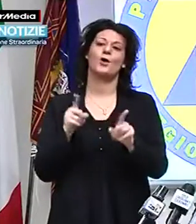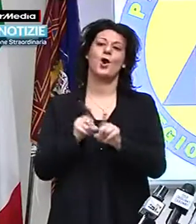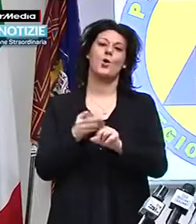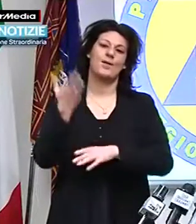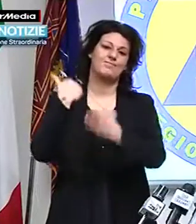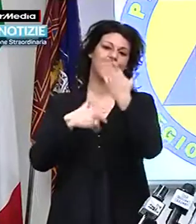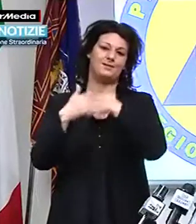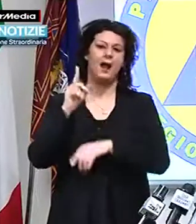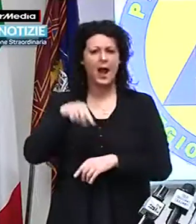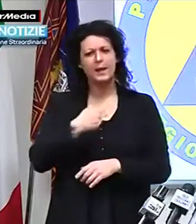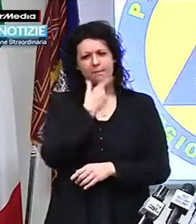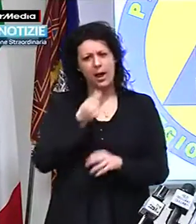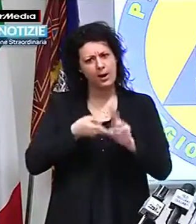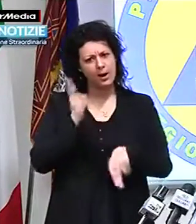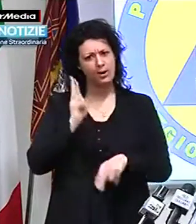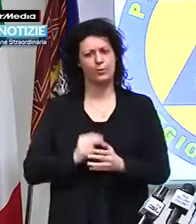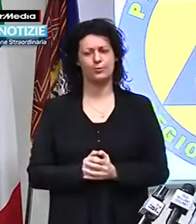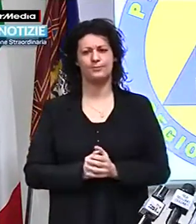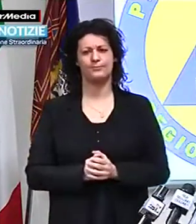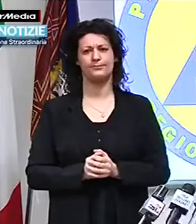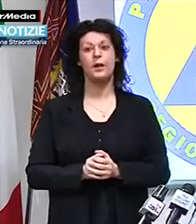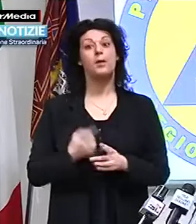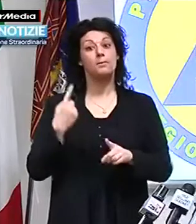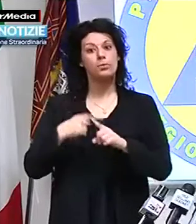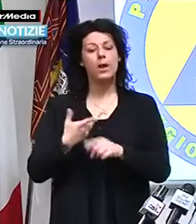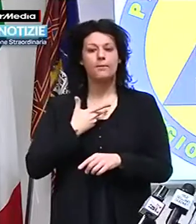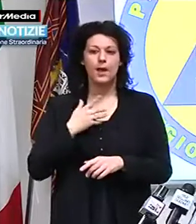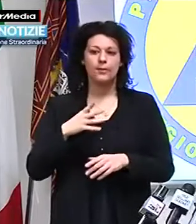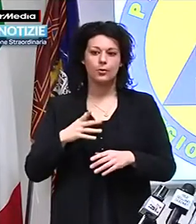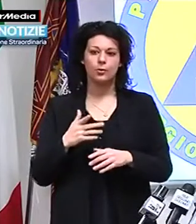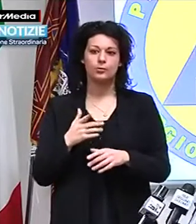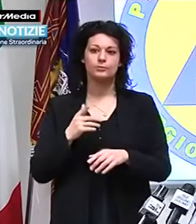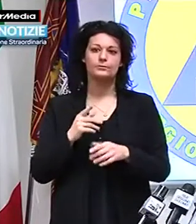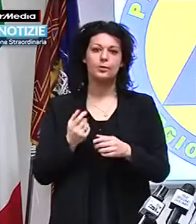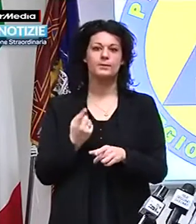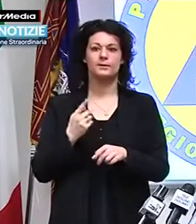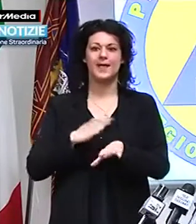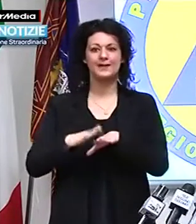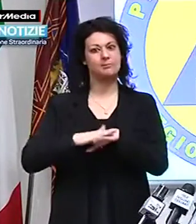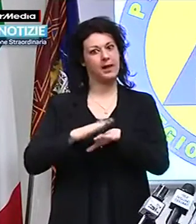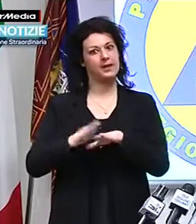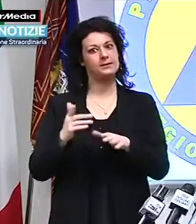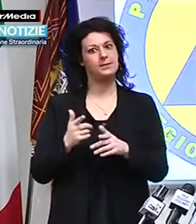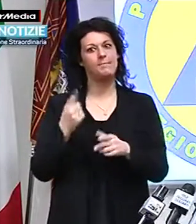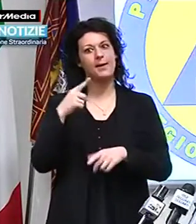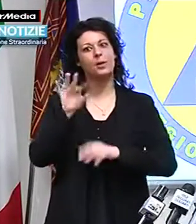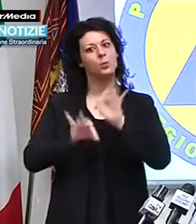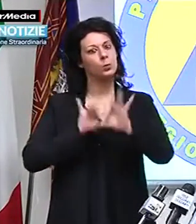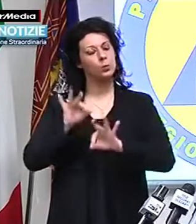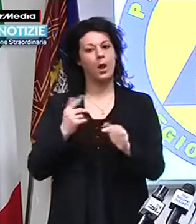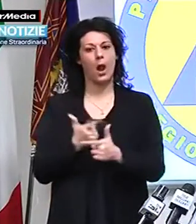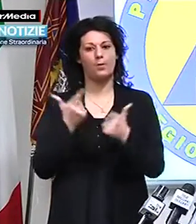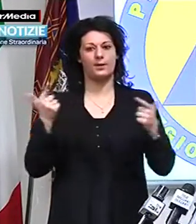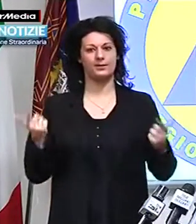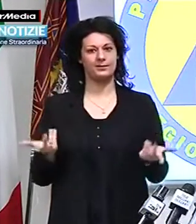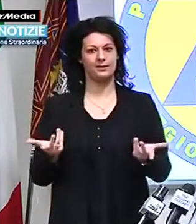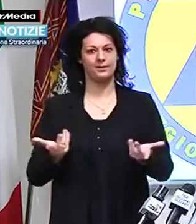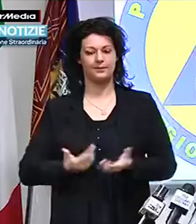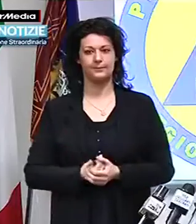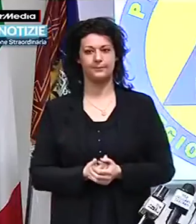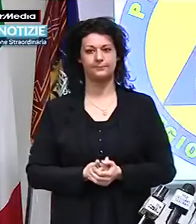anche con un'esperienza rispetto alla cura e all'emergenza-urgenza che sarà sicuramente più importante. Allora, va la